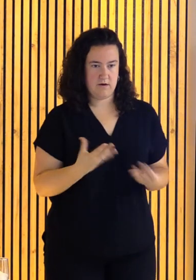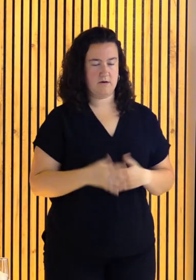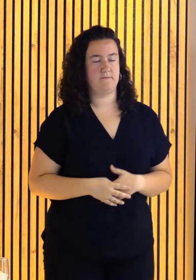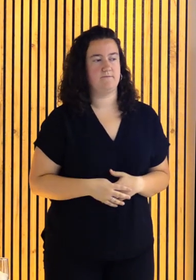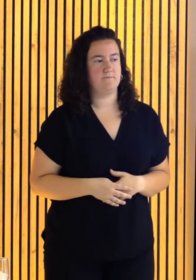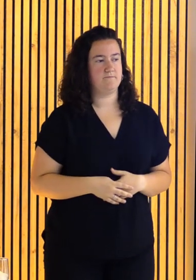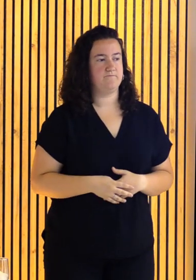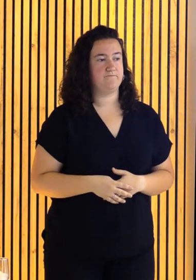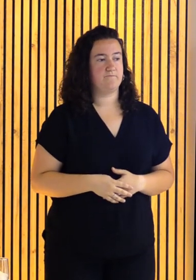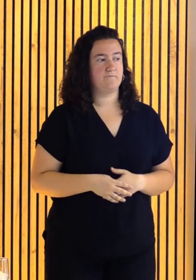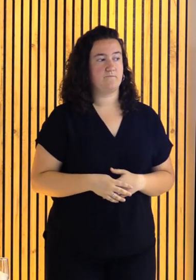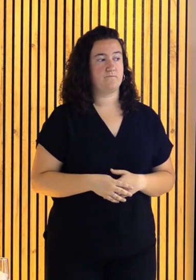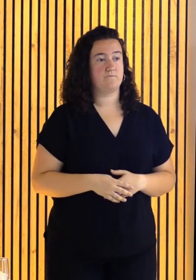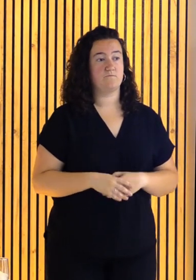azkenik,